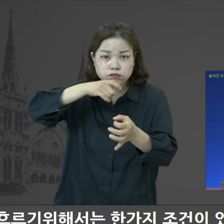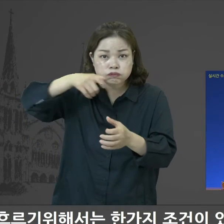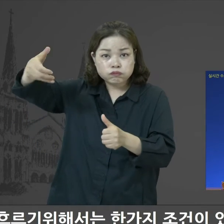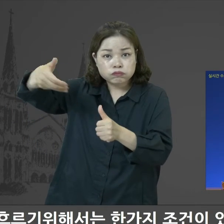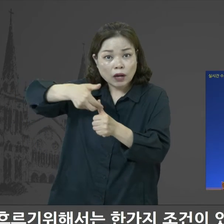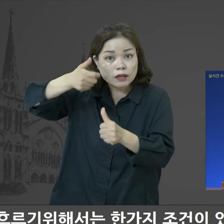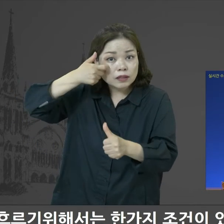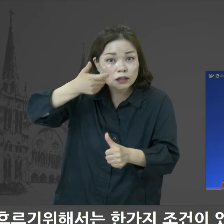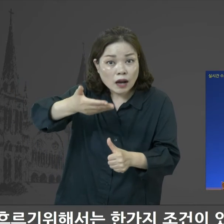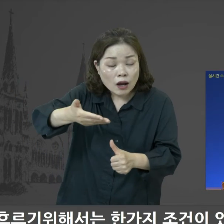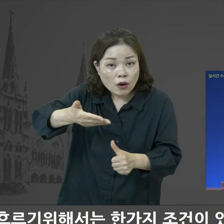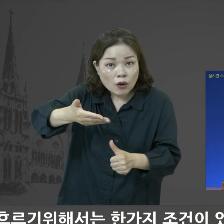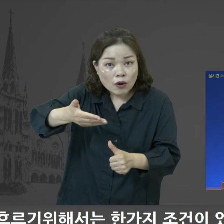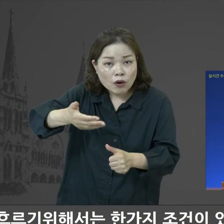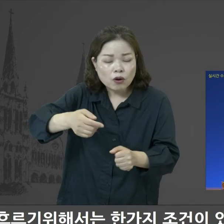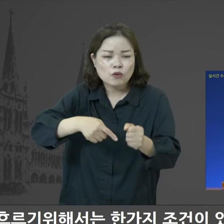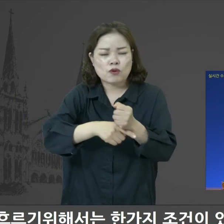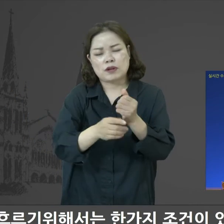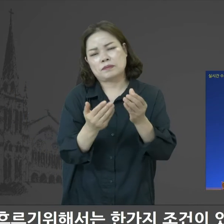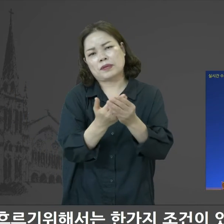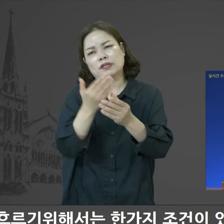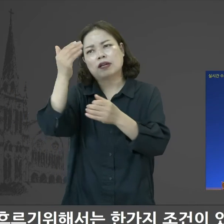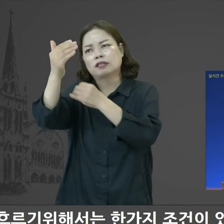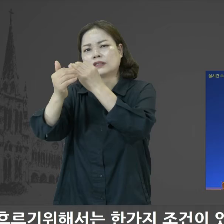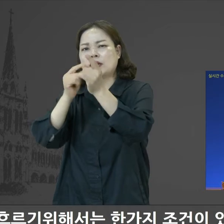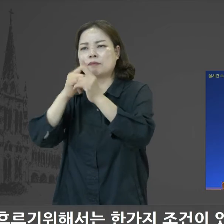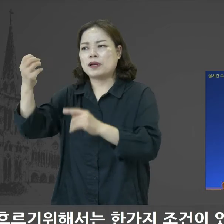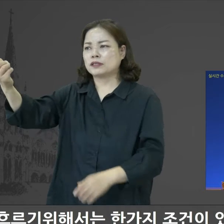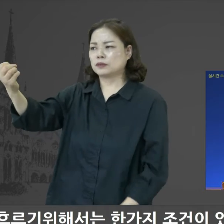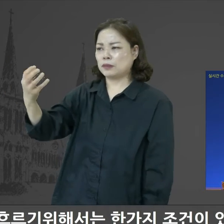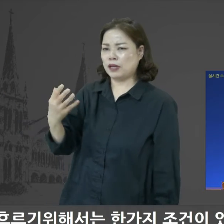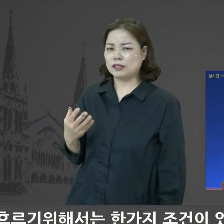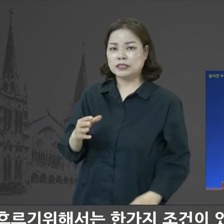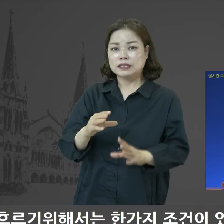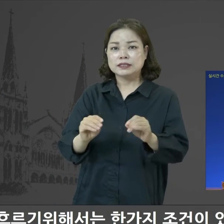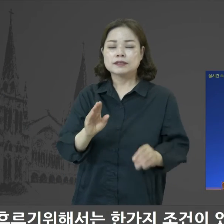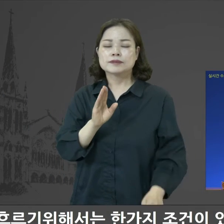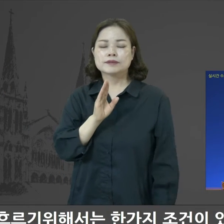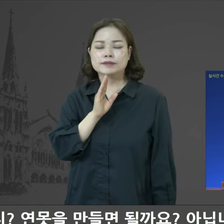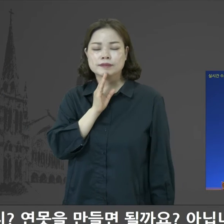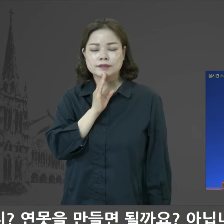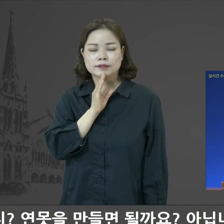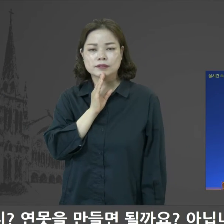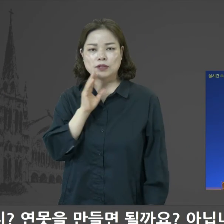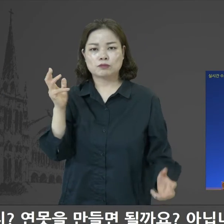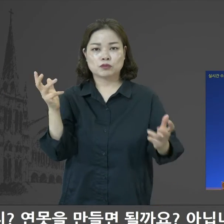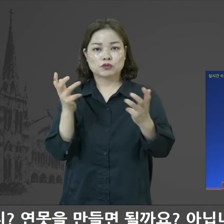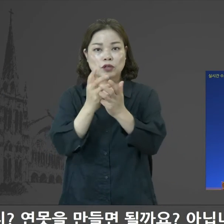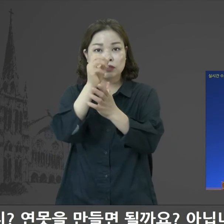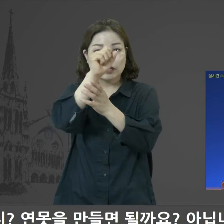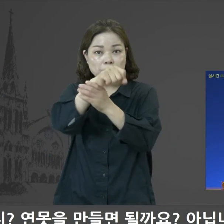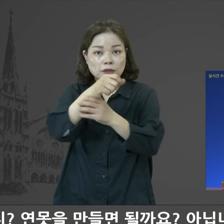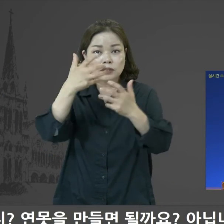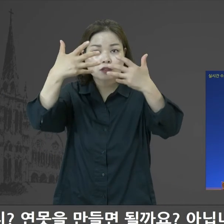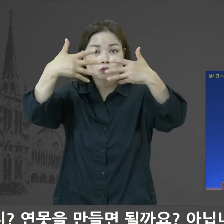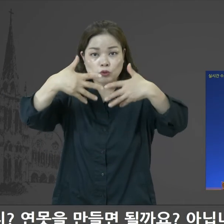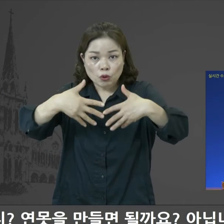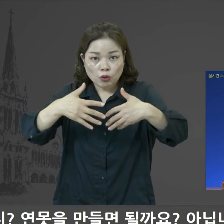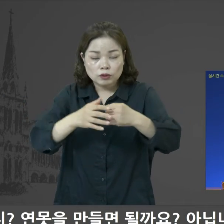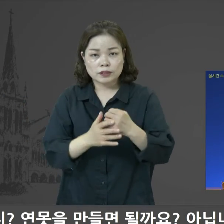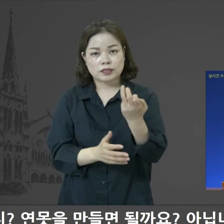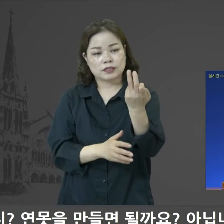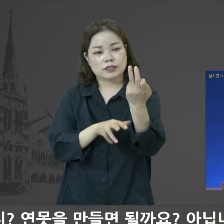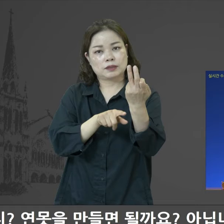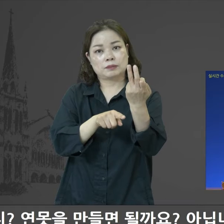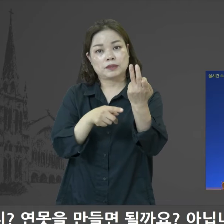아닙니다. 과학이 발달할 수도 있지만 하나님께서 말씀하시는 그 땅이 진짜 젖과 꿀이 되기 위한 조건은